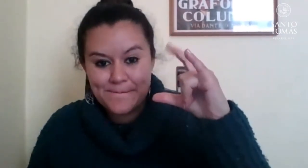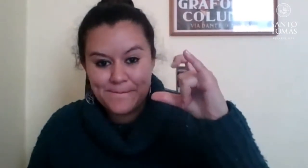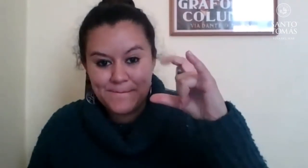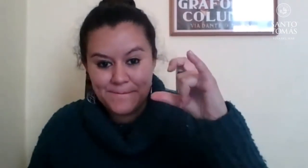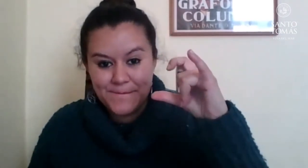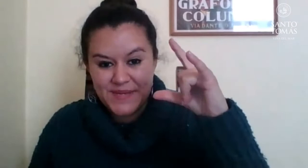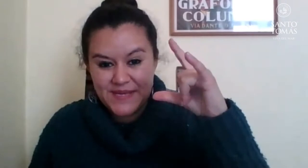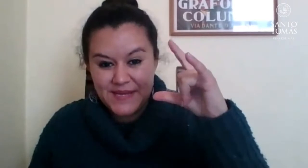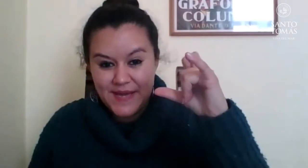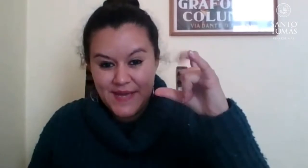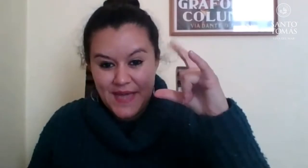Miren, Instagram.